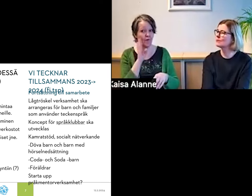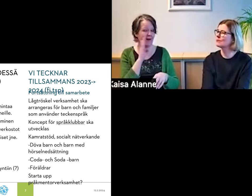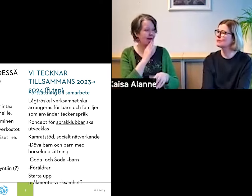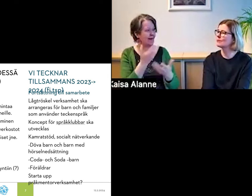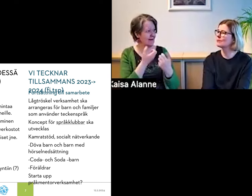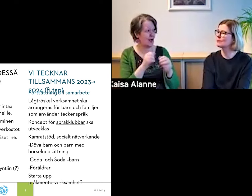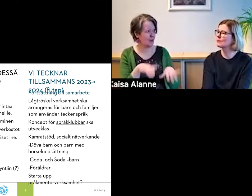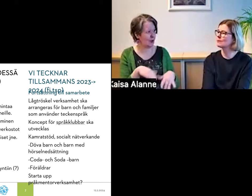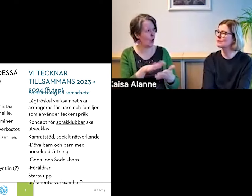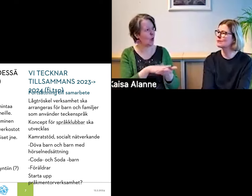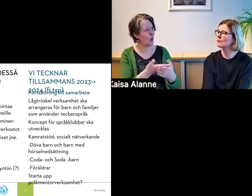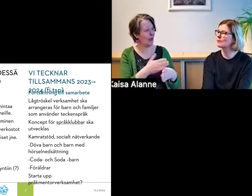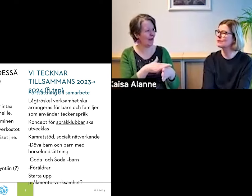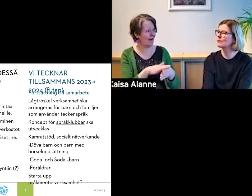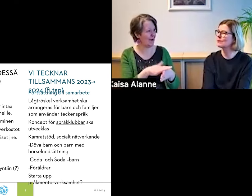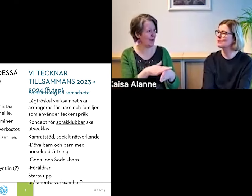Että jollain tavalla